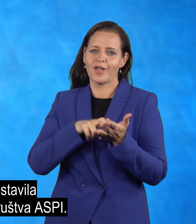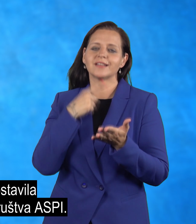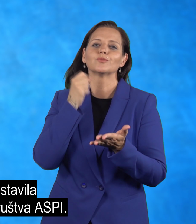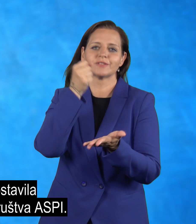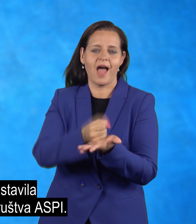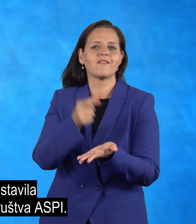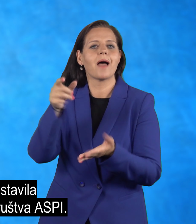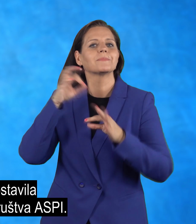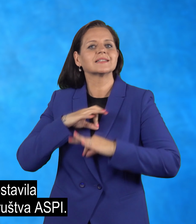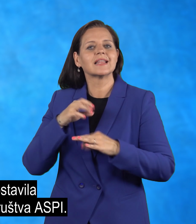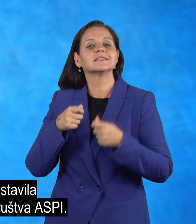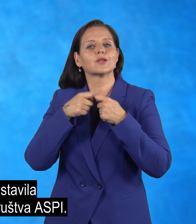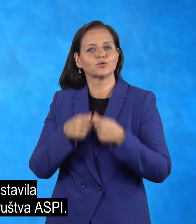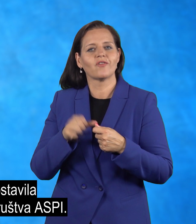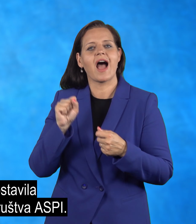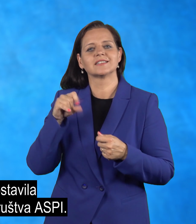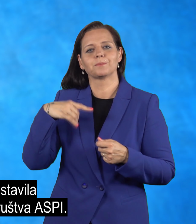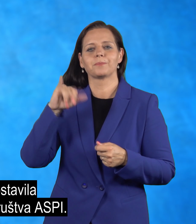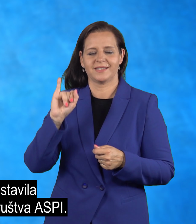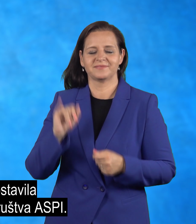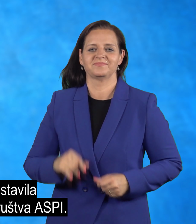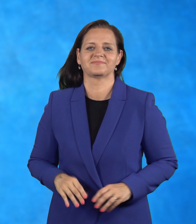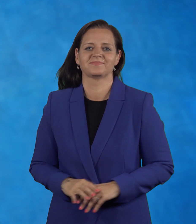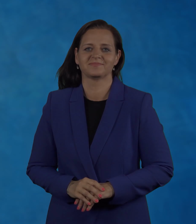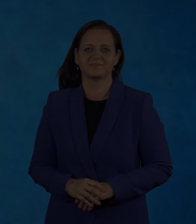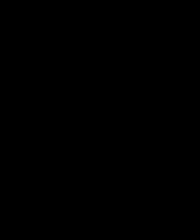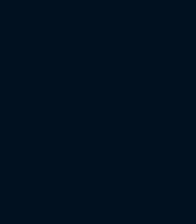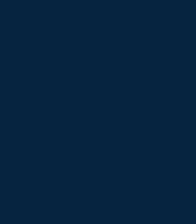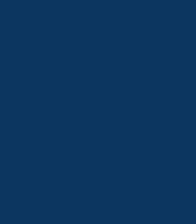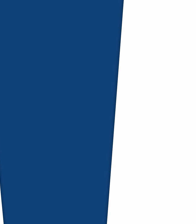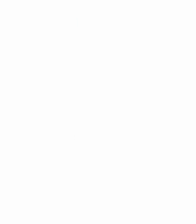še izpostavila predsednica društva ASPI.